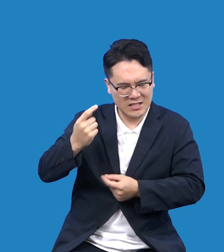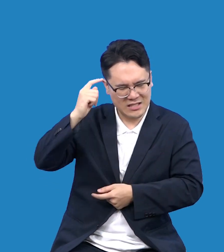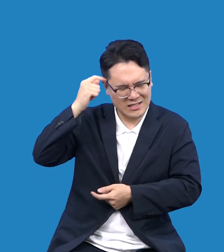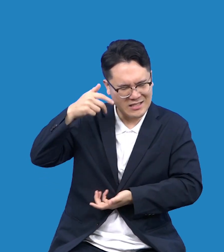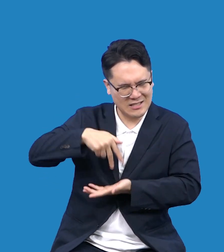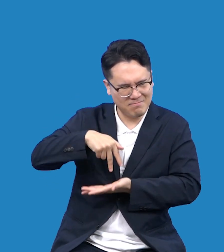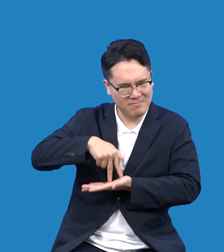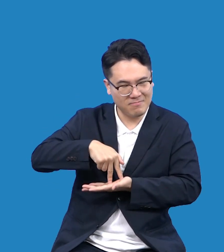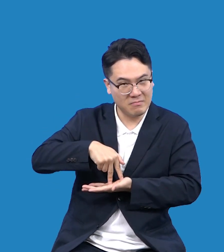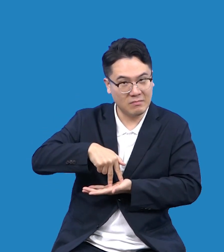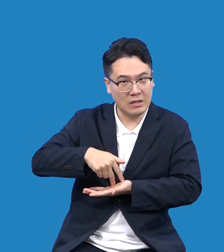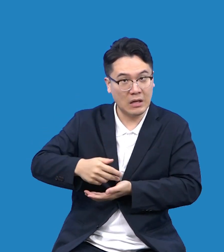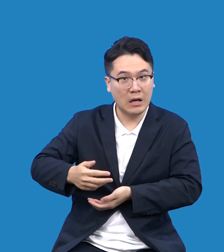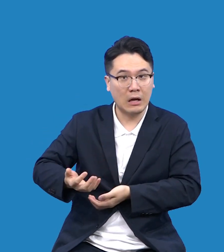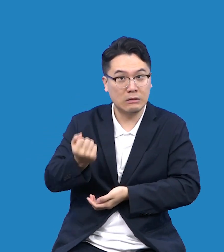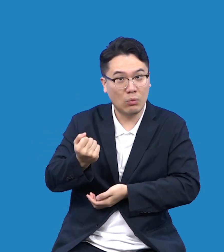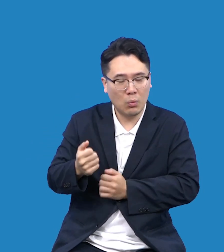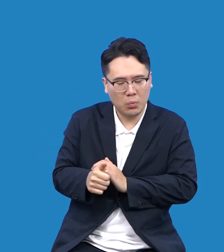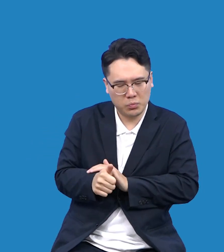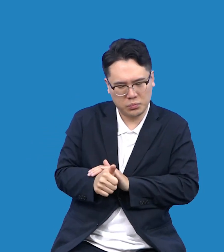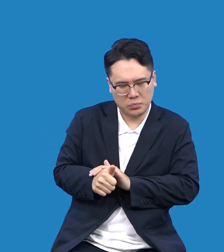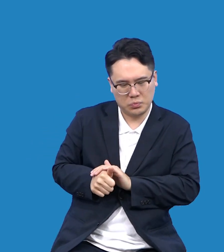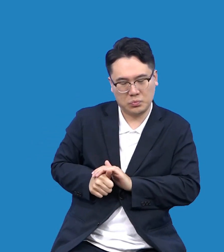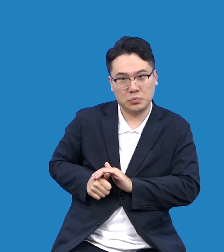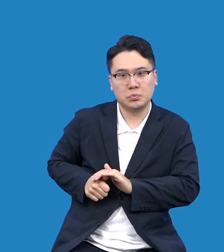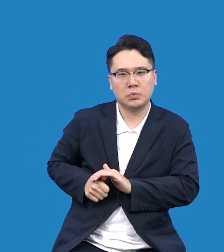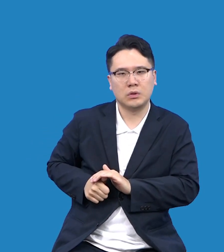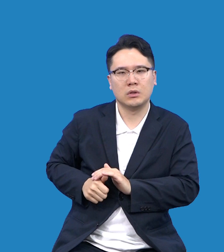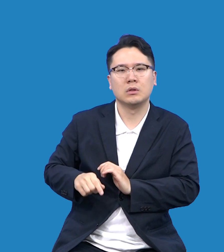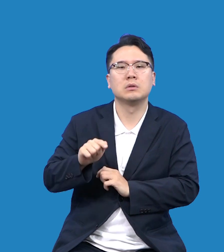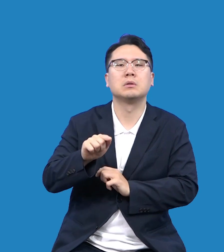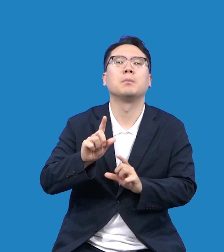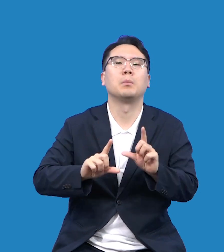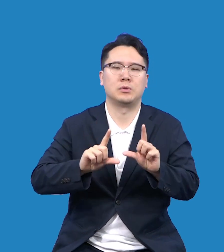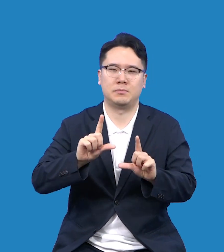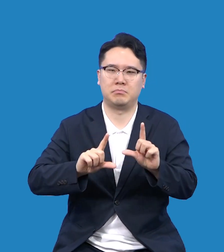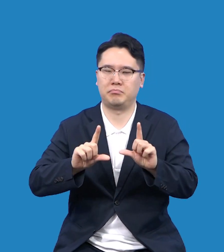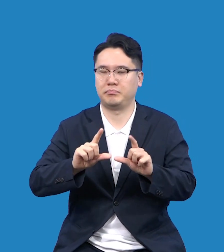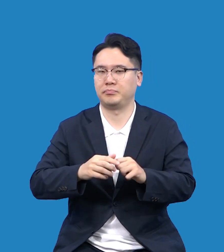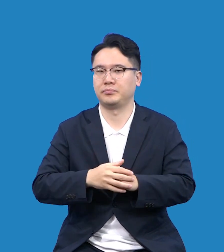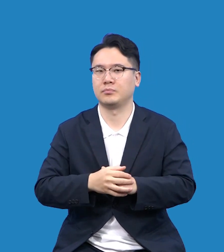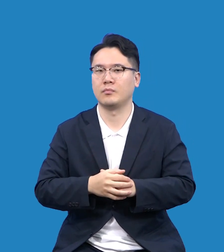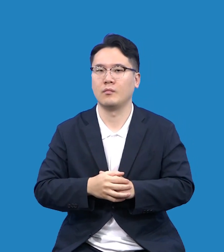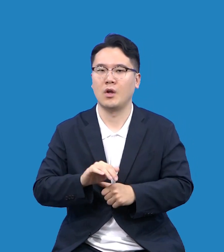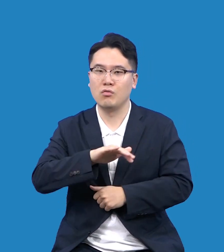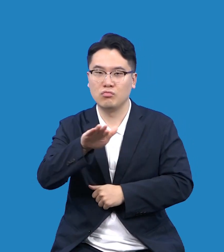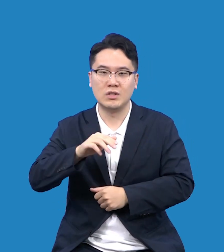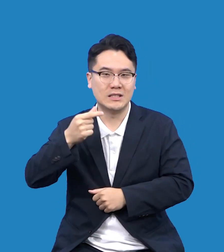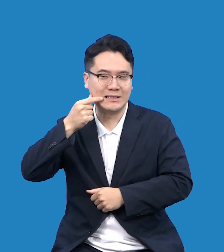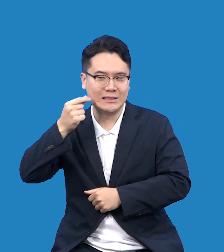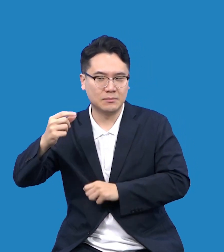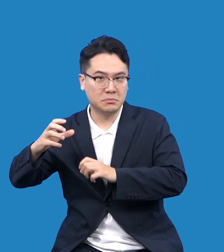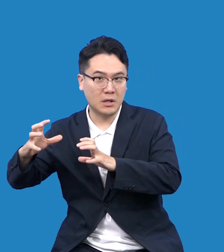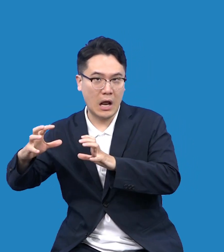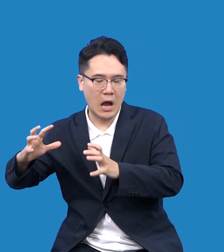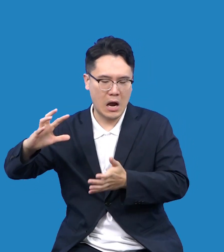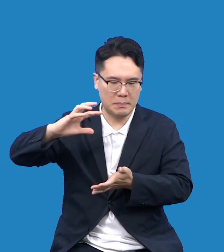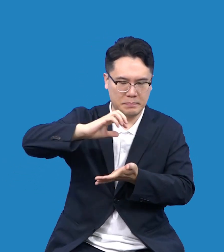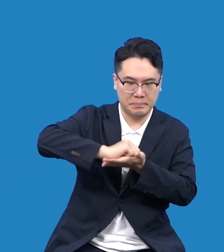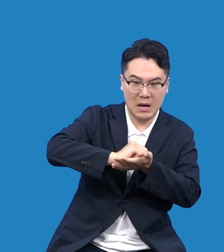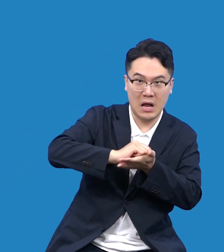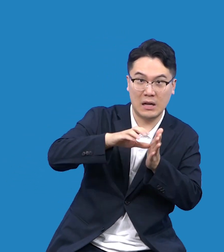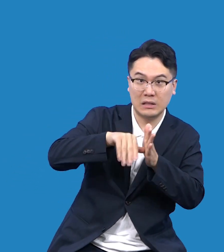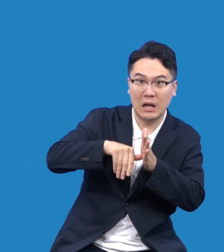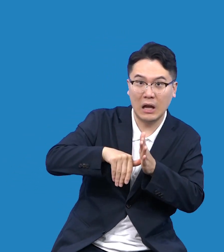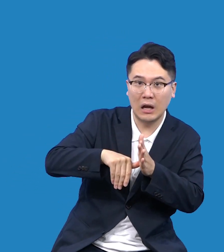과거에 우리나라를 지배하고 있던 일본 사람들의 영향으로 우리가 우리 자신을 평가할 때 엽전이 대체 뭘 할